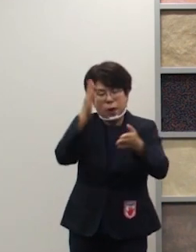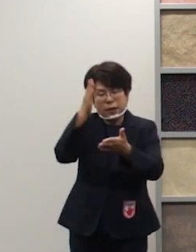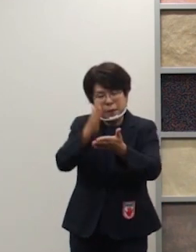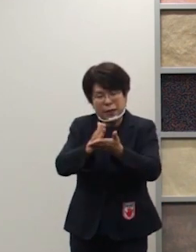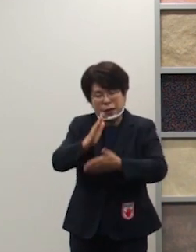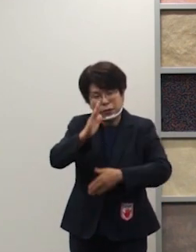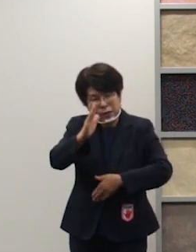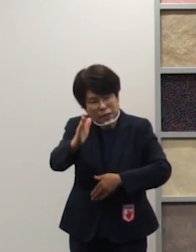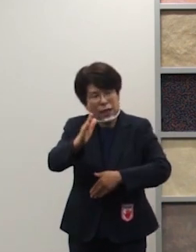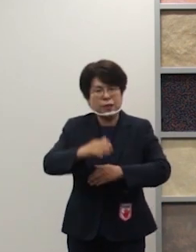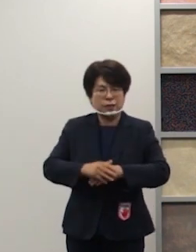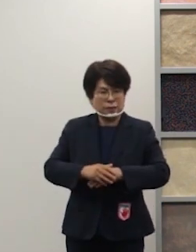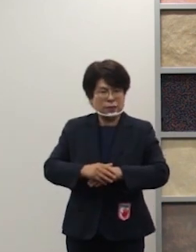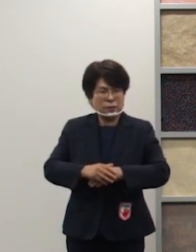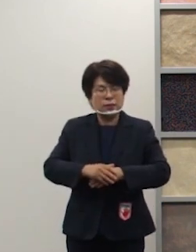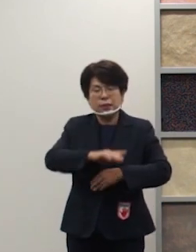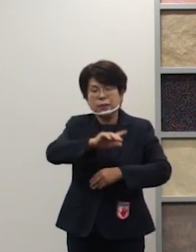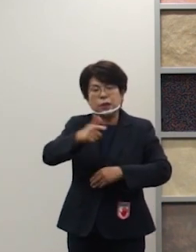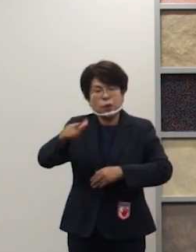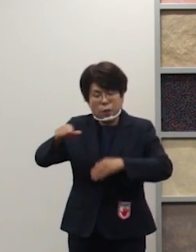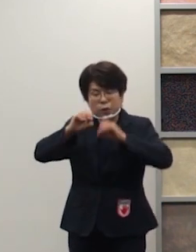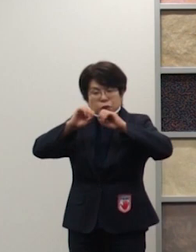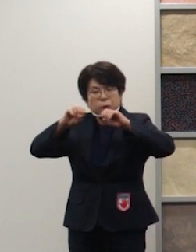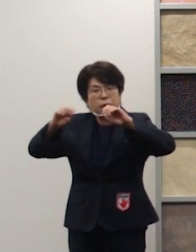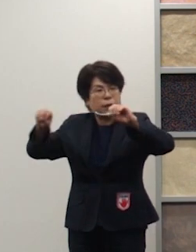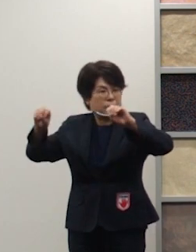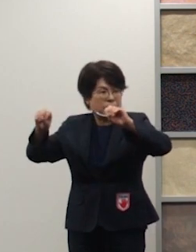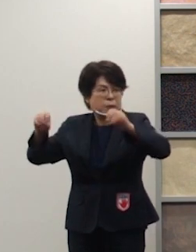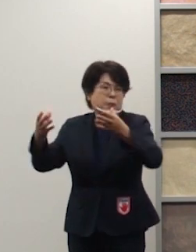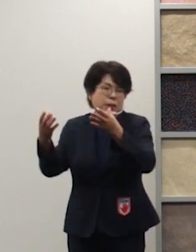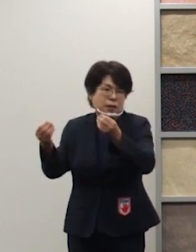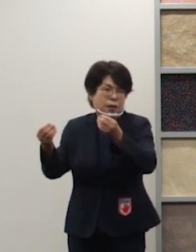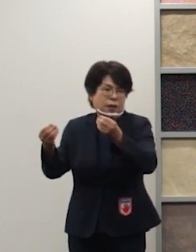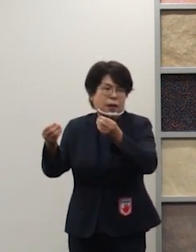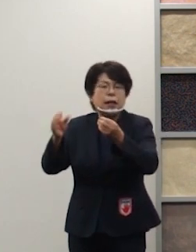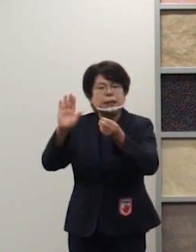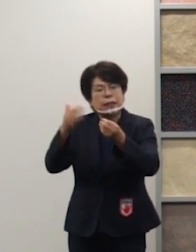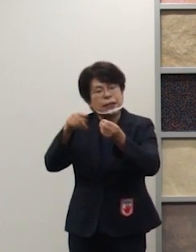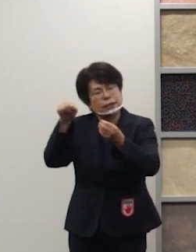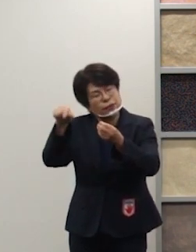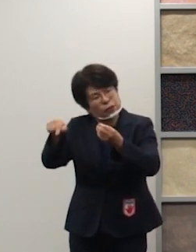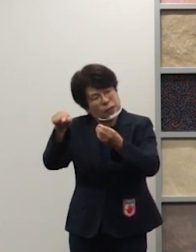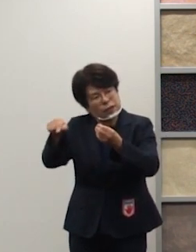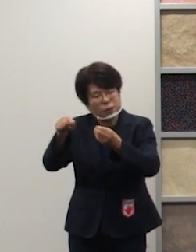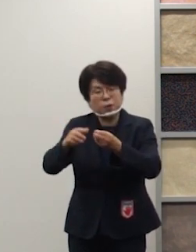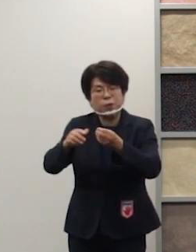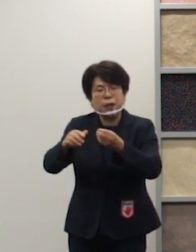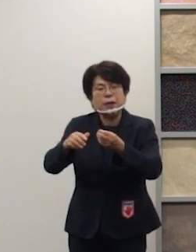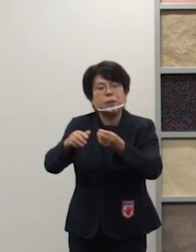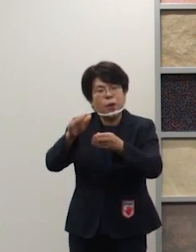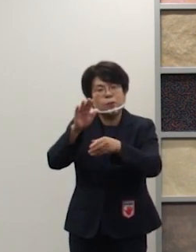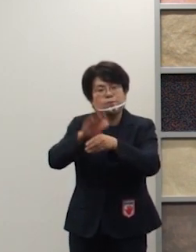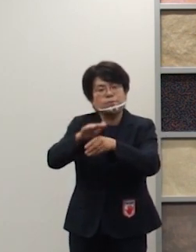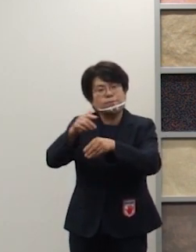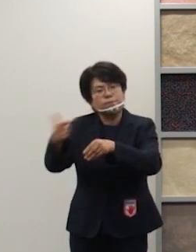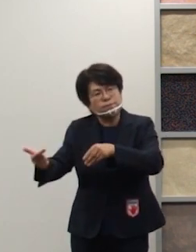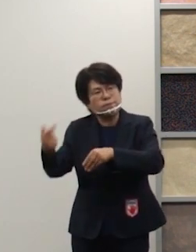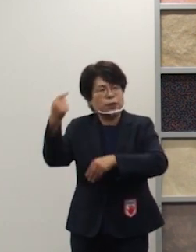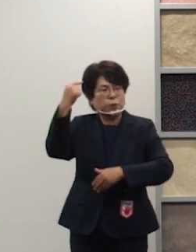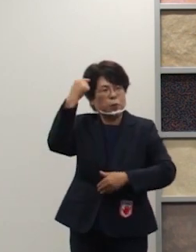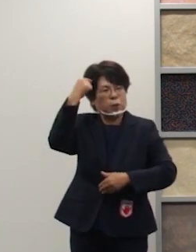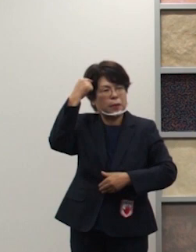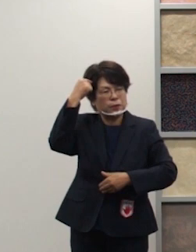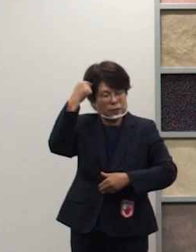あ、様々な行動制限を呼びかけているわけですが、これはもう全く私から言わせるとちょっと進歩がないんではないんではないだろうかと私は思います